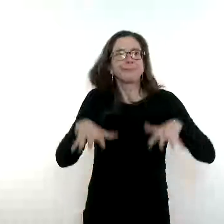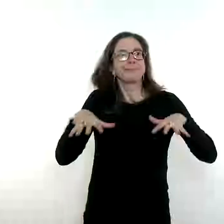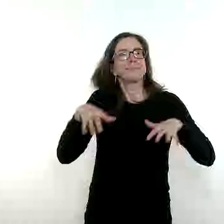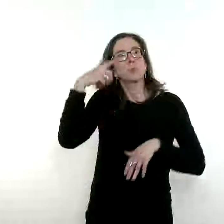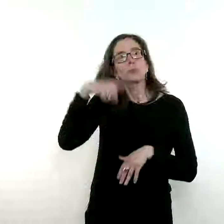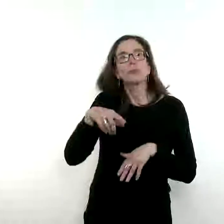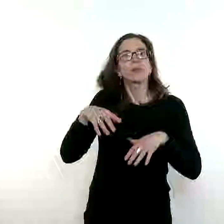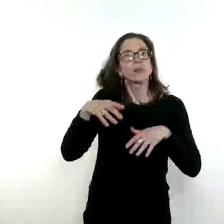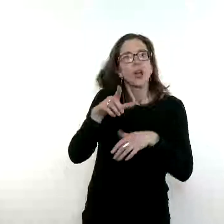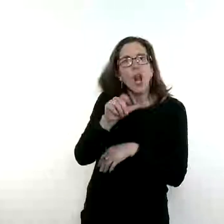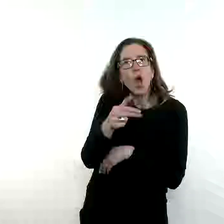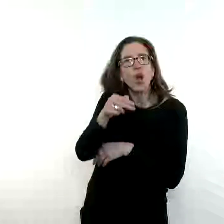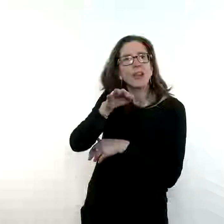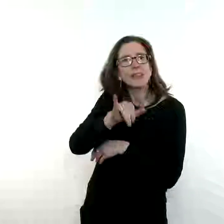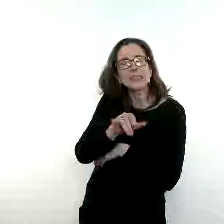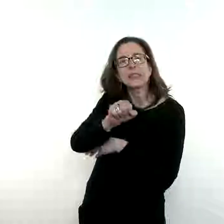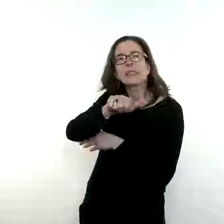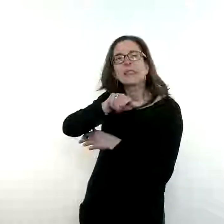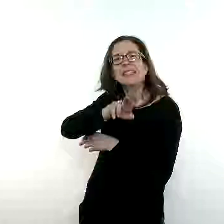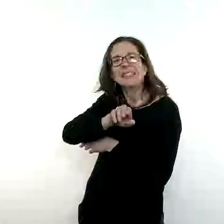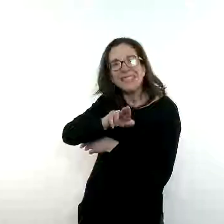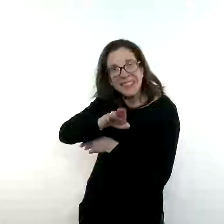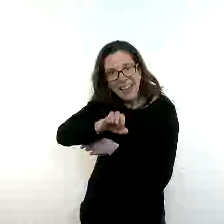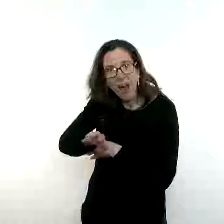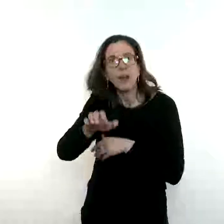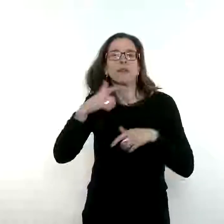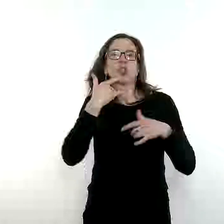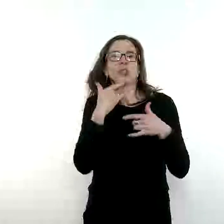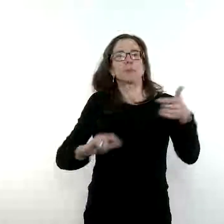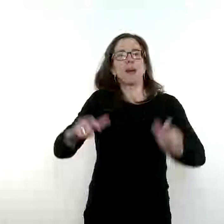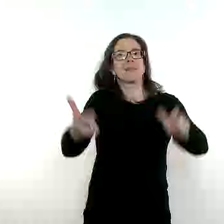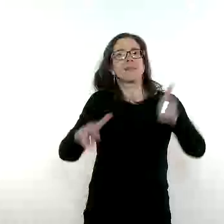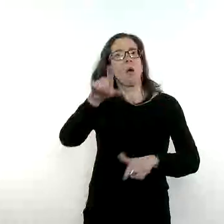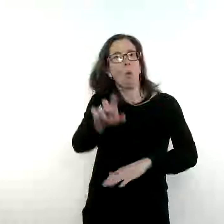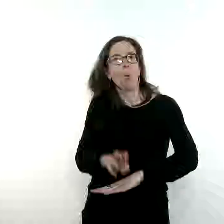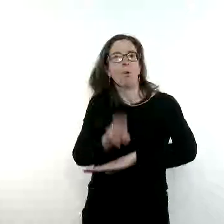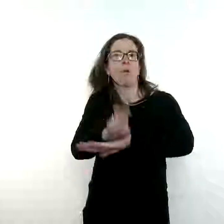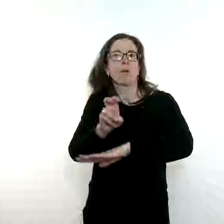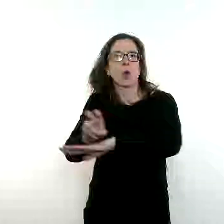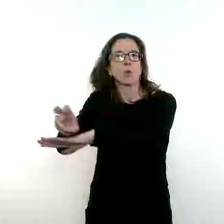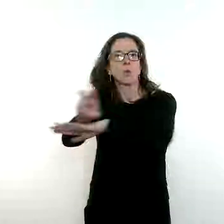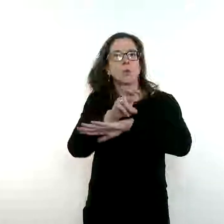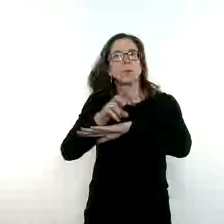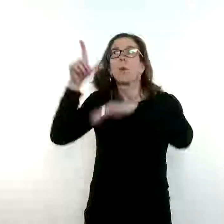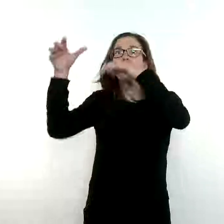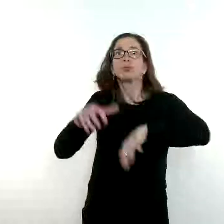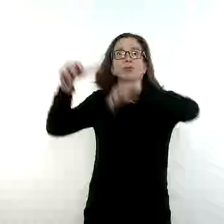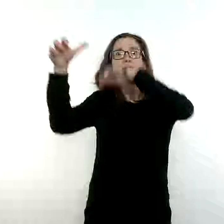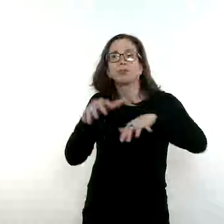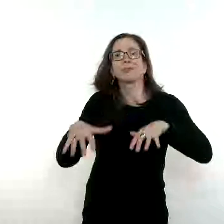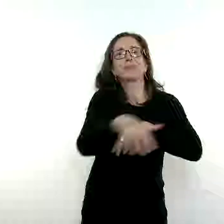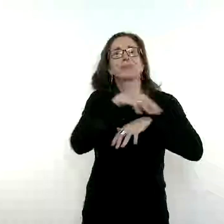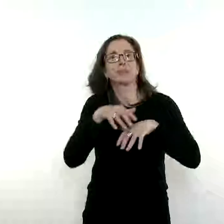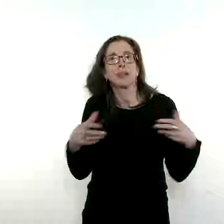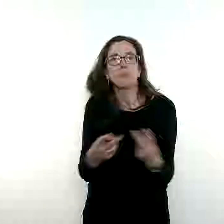à Montpellier, réalisé par la métropole. Ce sont les bassins de rétention d'eau pour le pluvial dans le parc Montcalm.